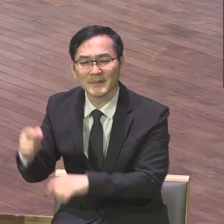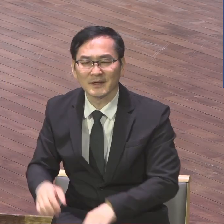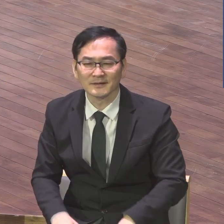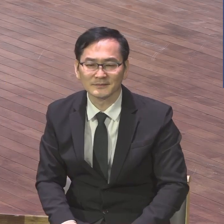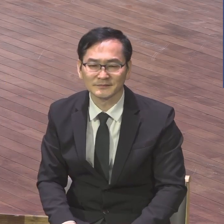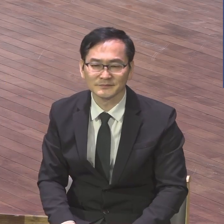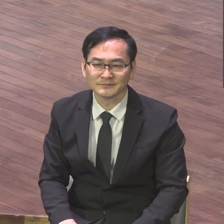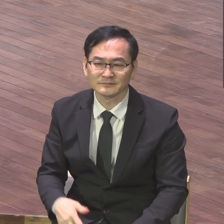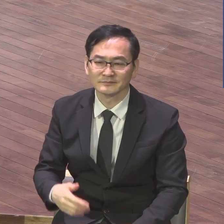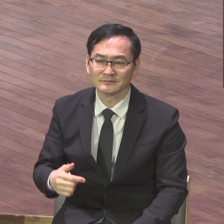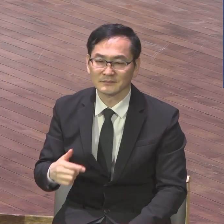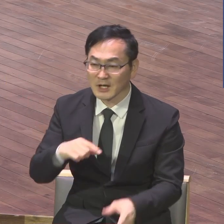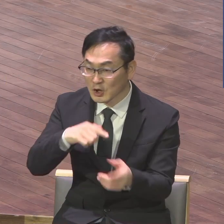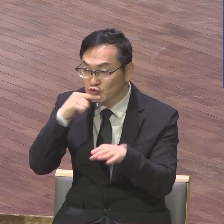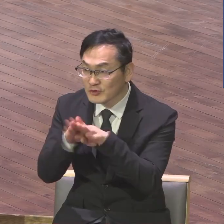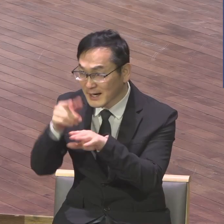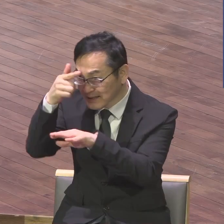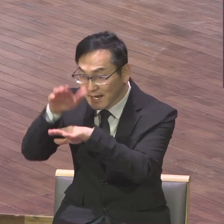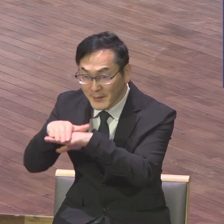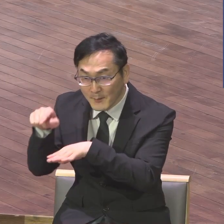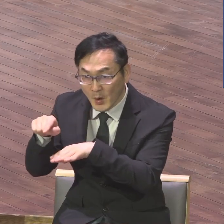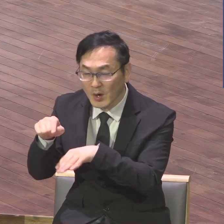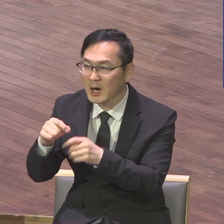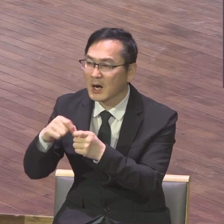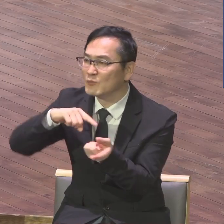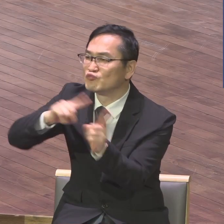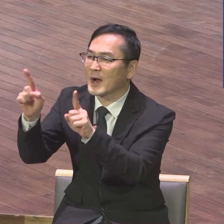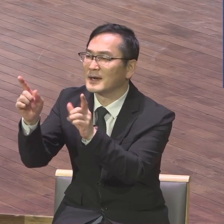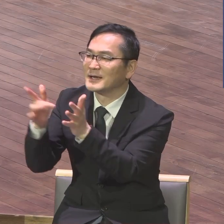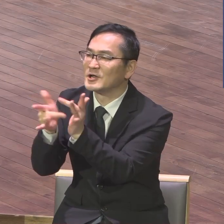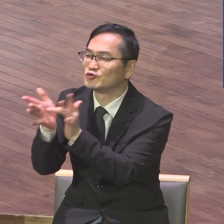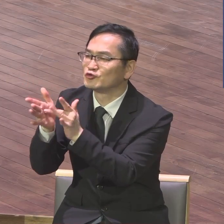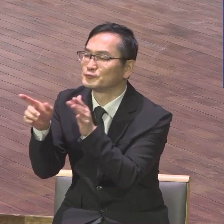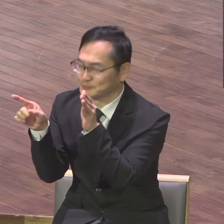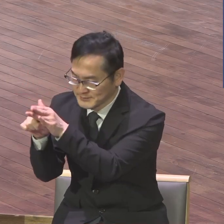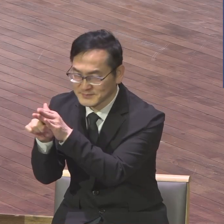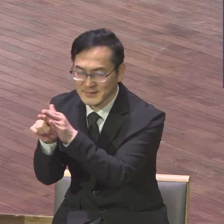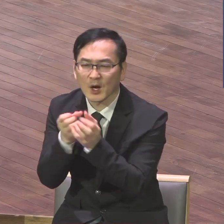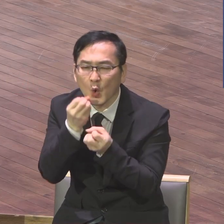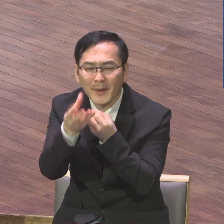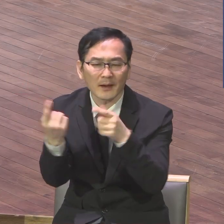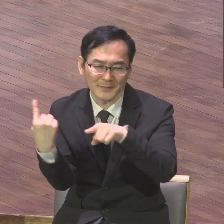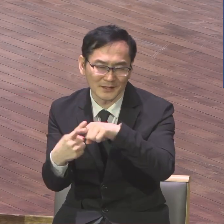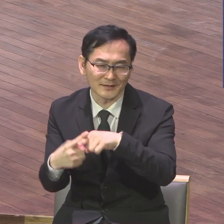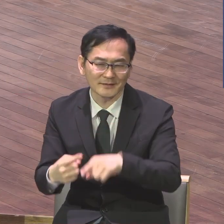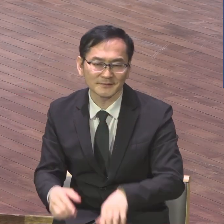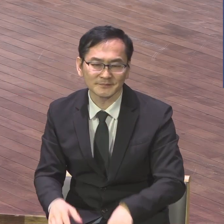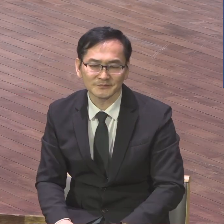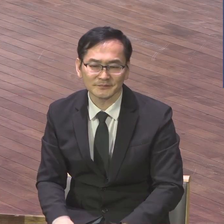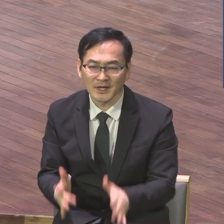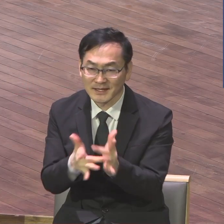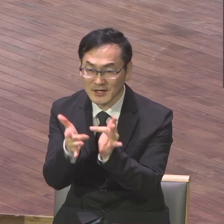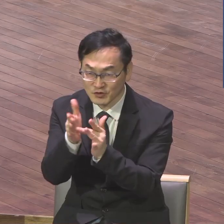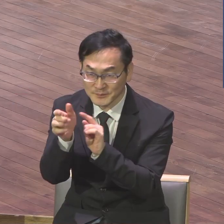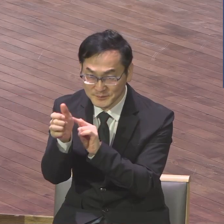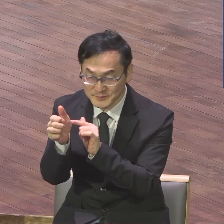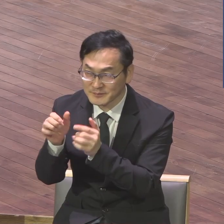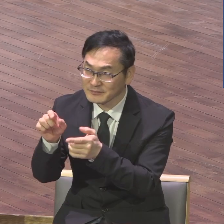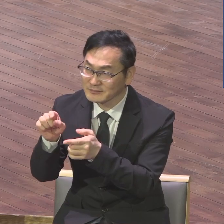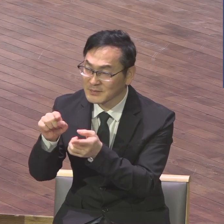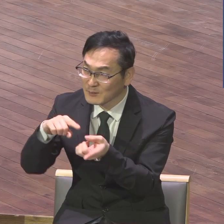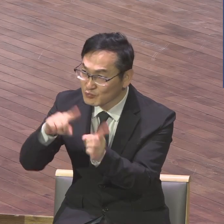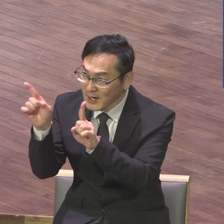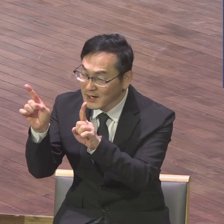나는 영생하는 부활을 믿습니다라는 고백이에요. 그래서 예수 그리스도를 통해서 하나님 앞에